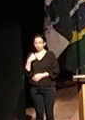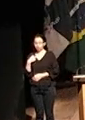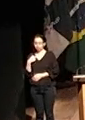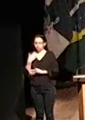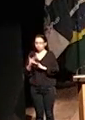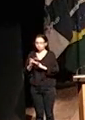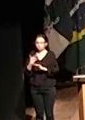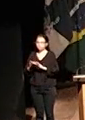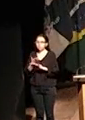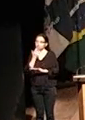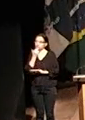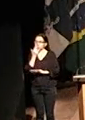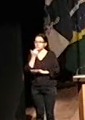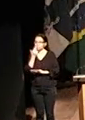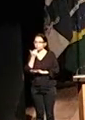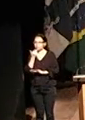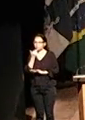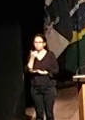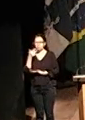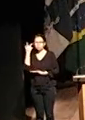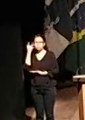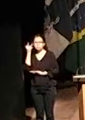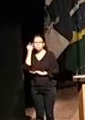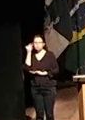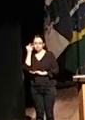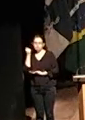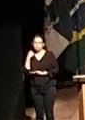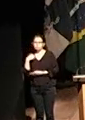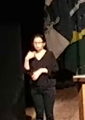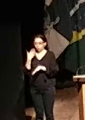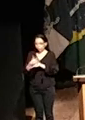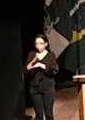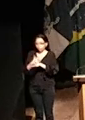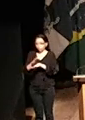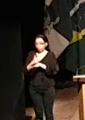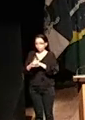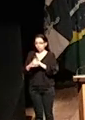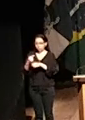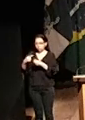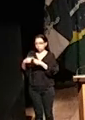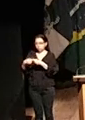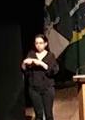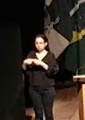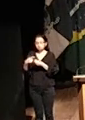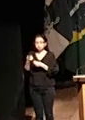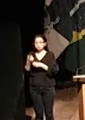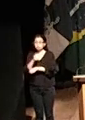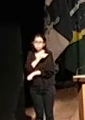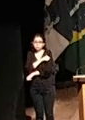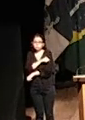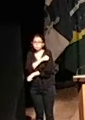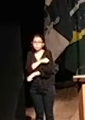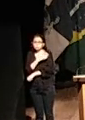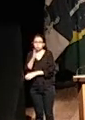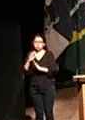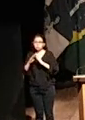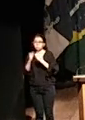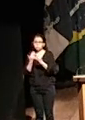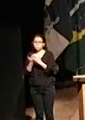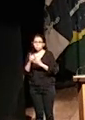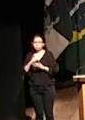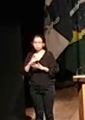e fiz estágio no município no interior do Rio a escola tem um pontinho de venda ali na própria direção